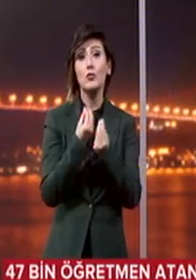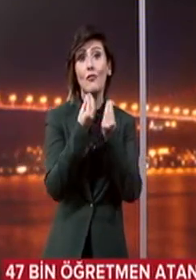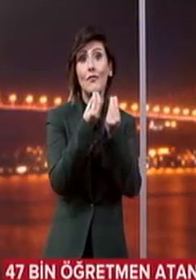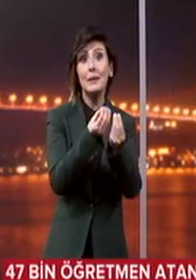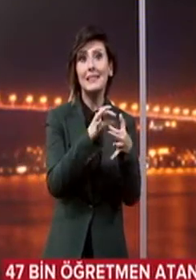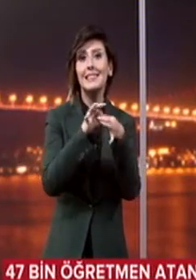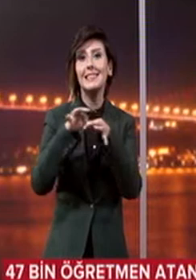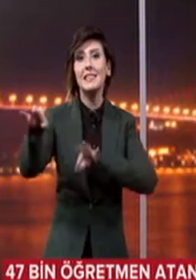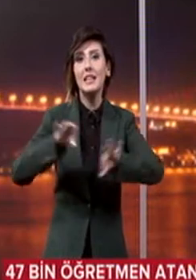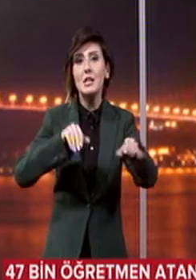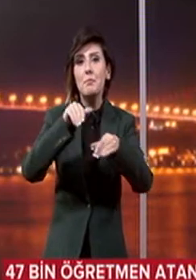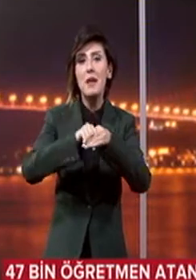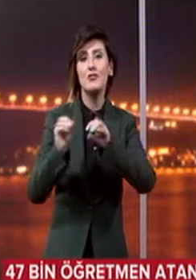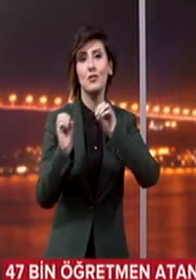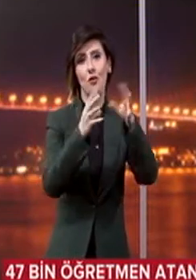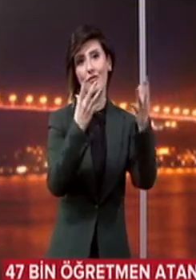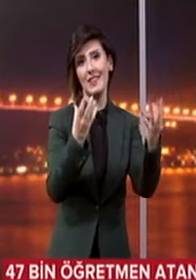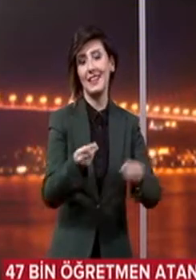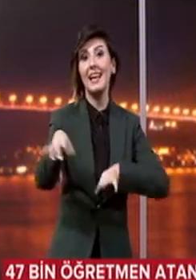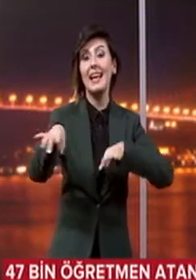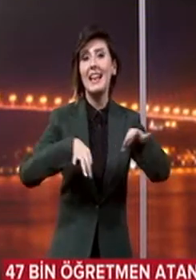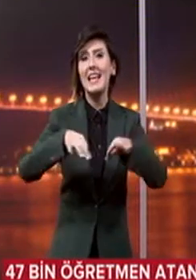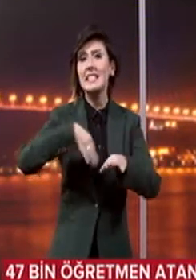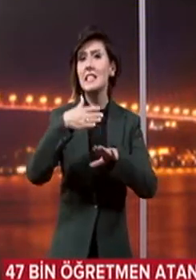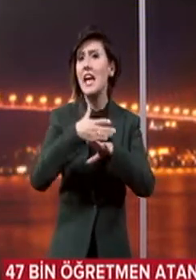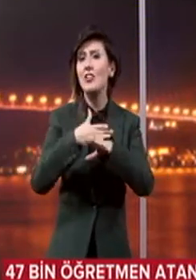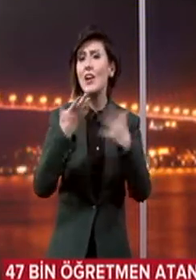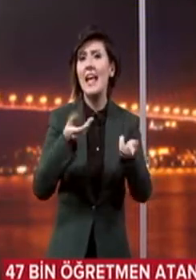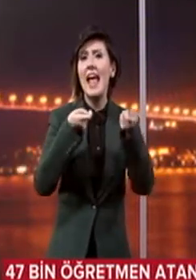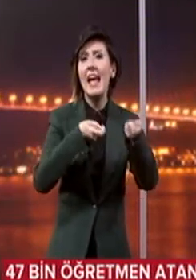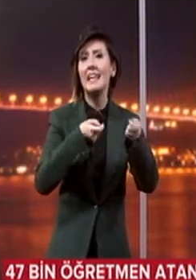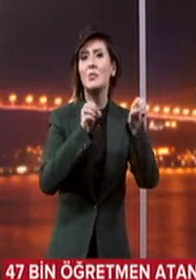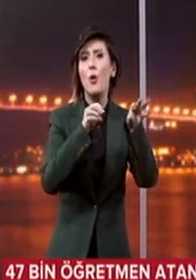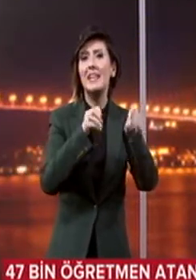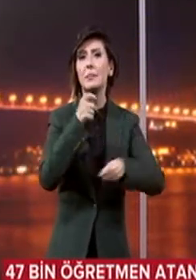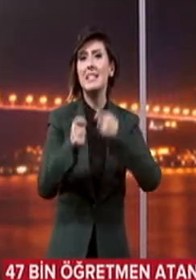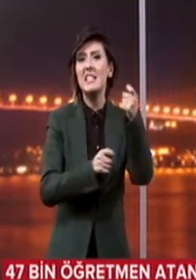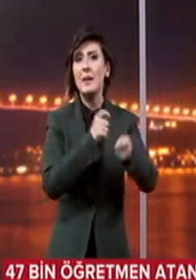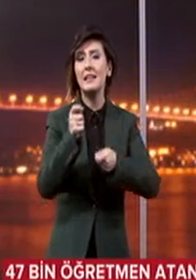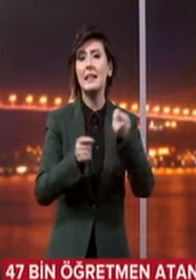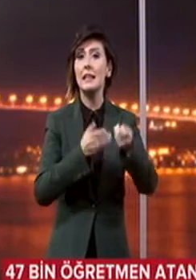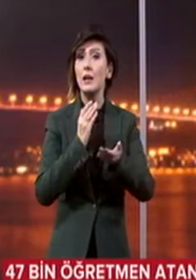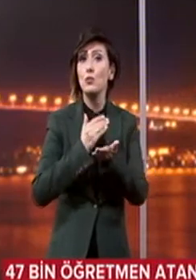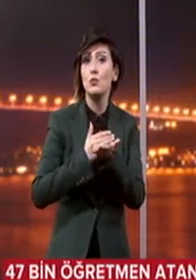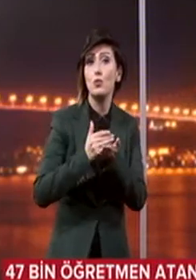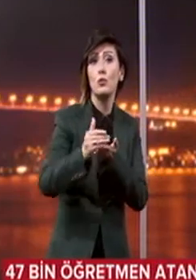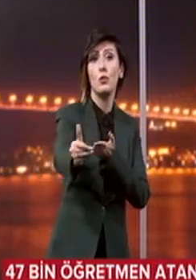edilmesine ilişkin tasarı meclise gönderildi. Tasarının gerekçesinde eğitim ve öğretim hizmetlerinin yürütülebilmesi bakımından